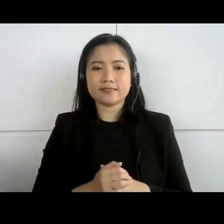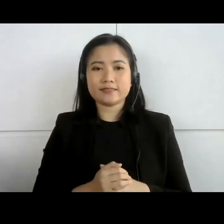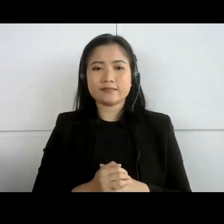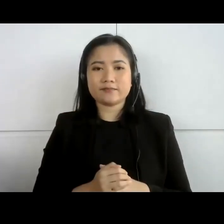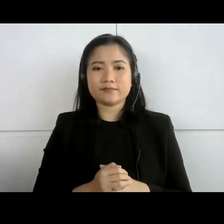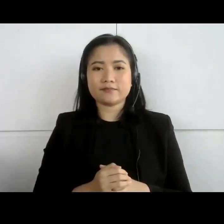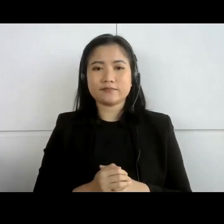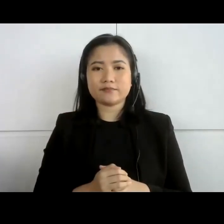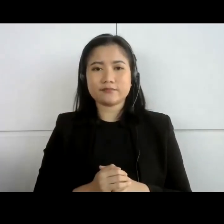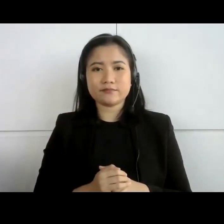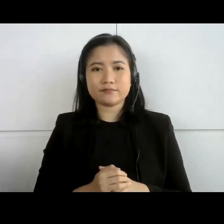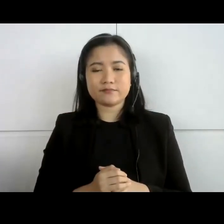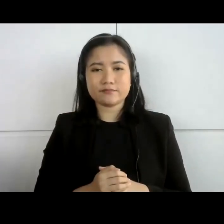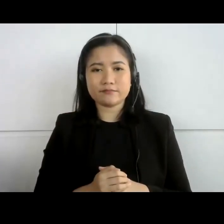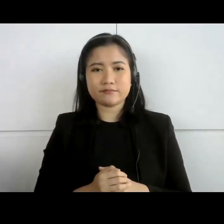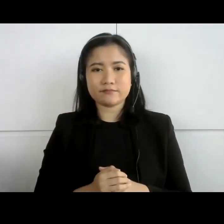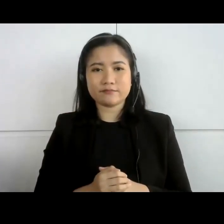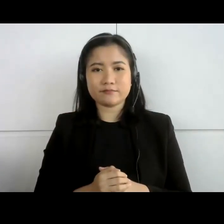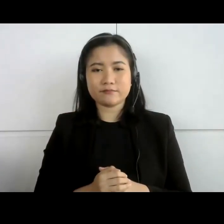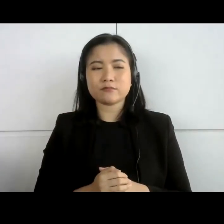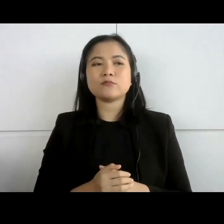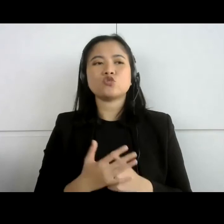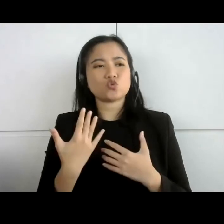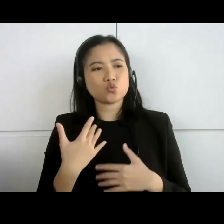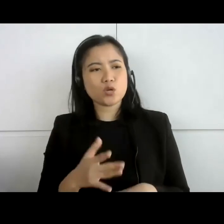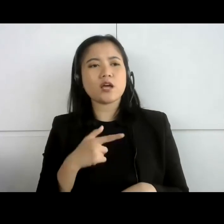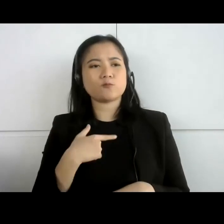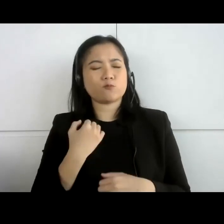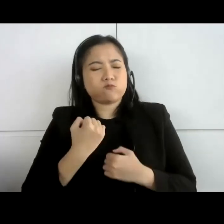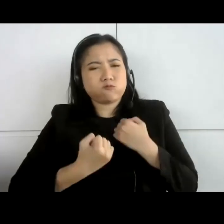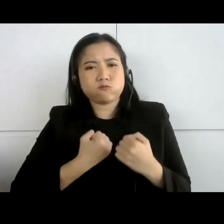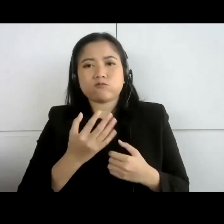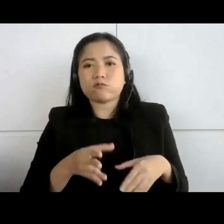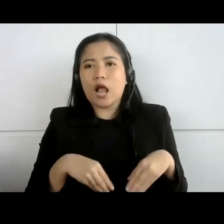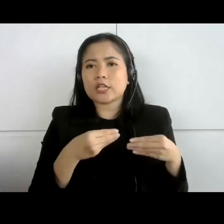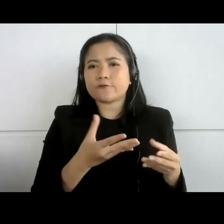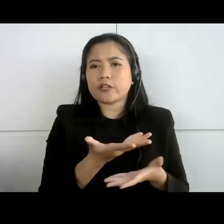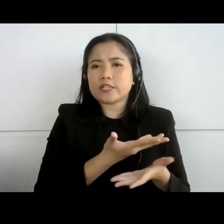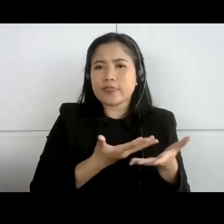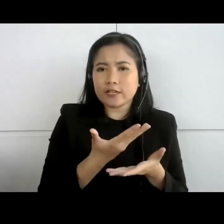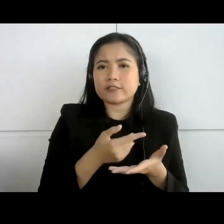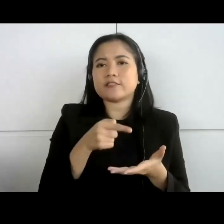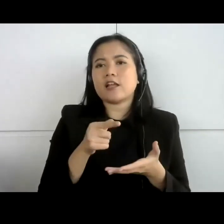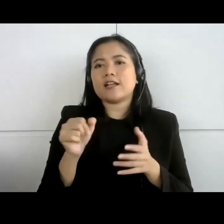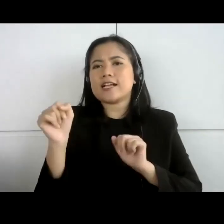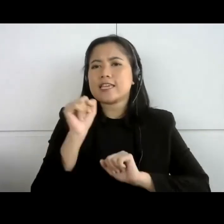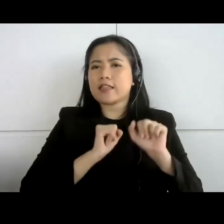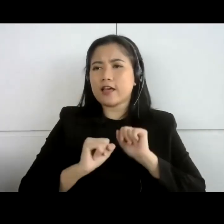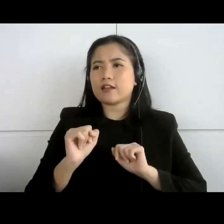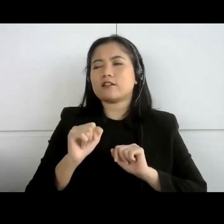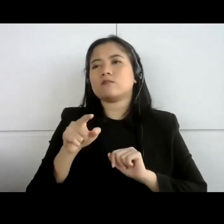payah untuk memfasilitasi segala kegiatan dalam kerangka